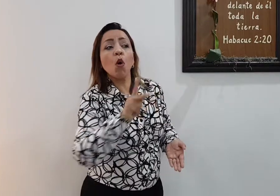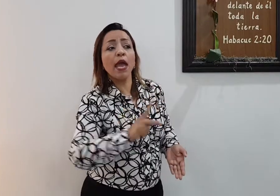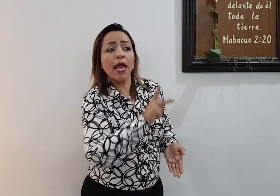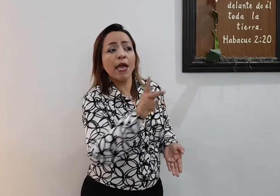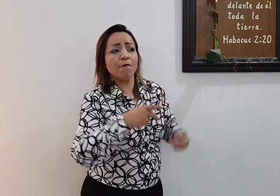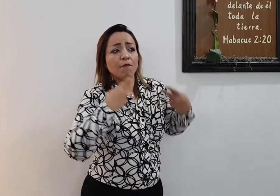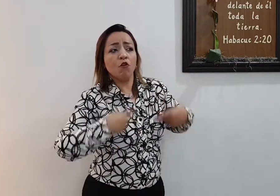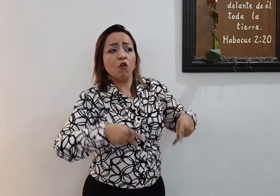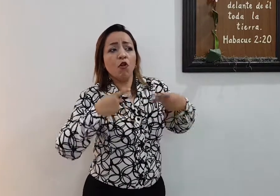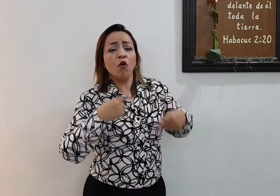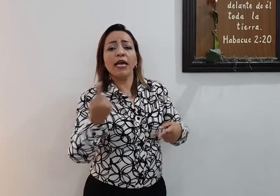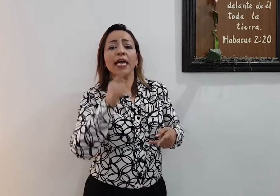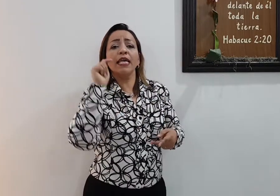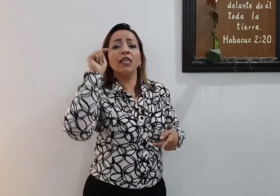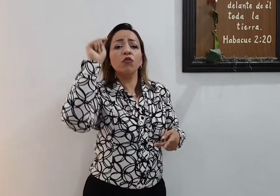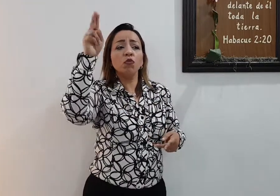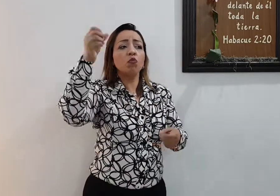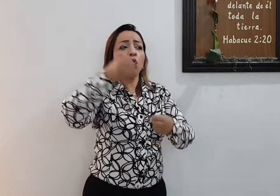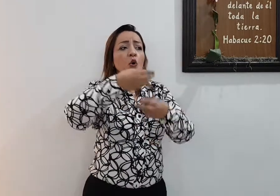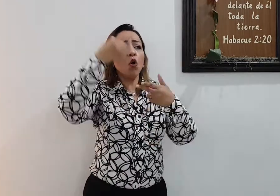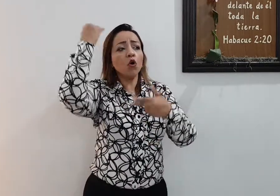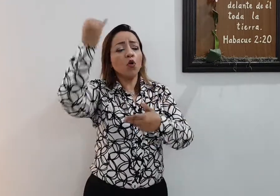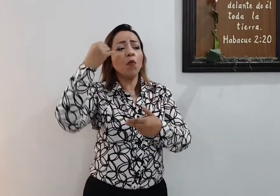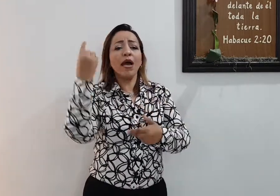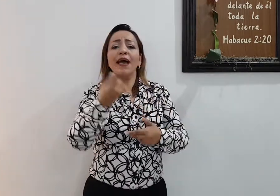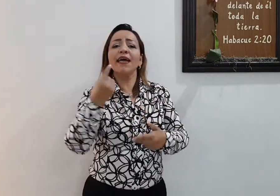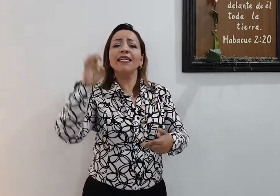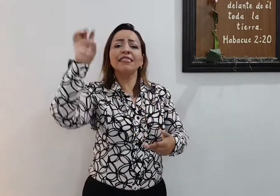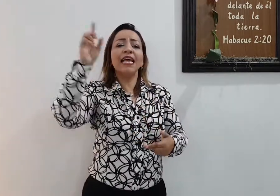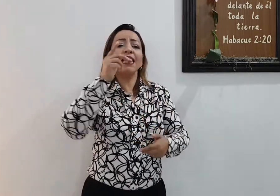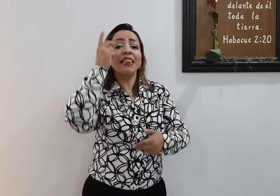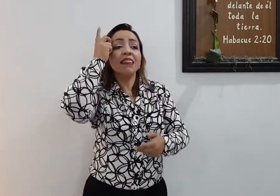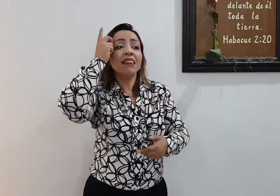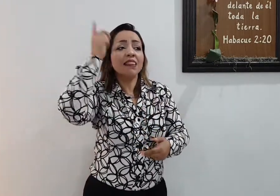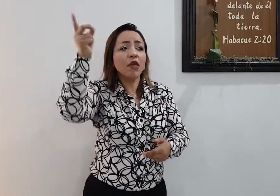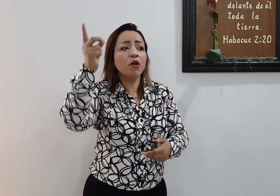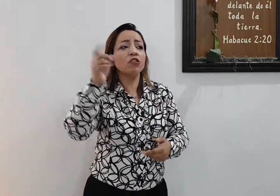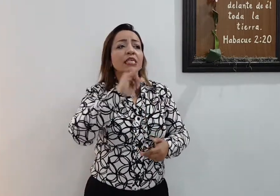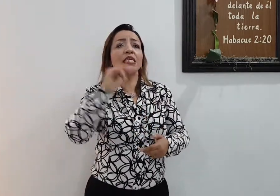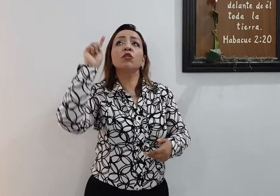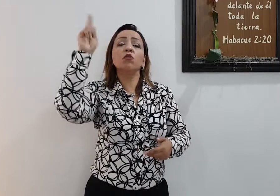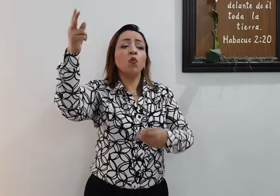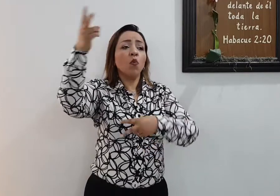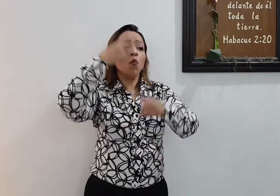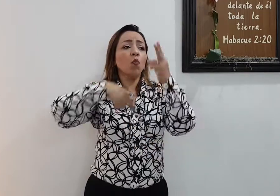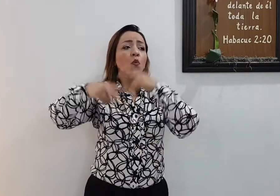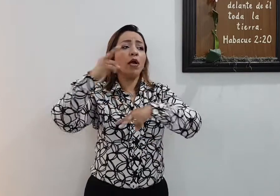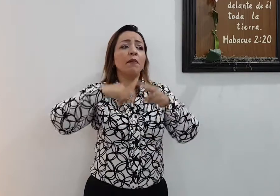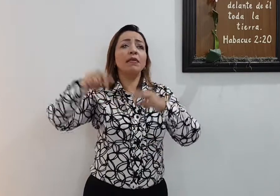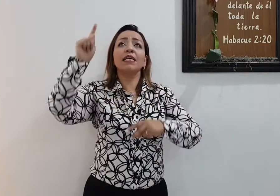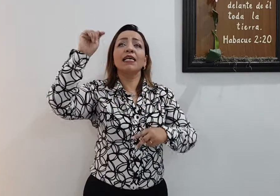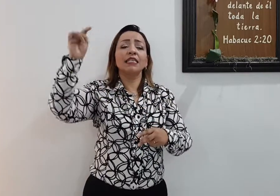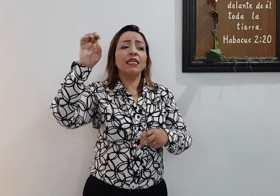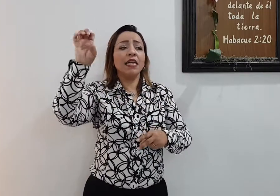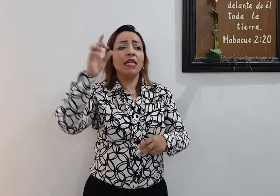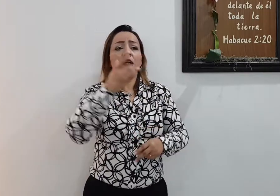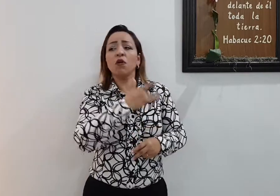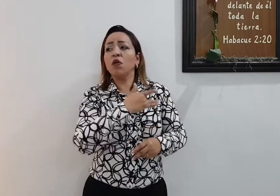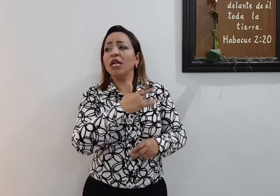que oró? Dice que cayó fuego del cielo, consumió el sacrificio, la leña, las piedras, la